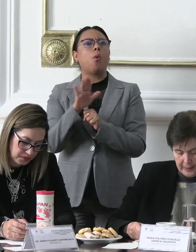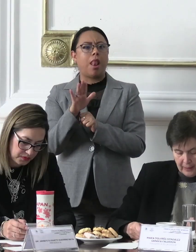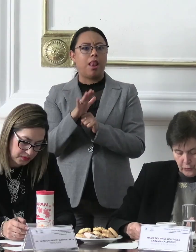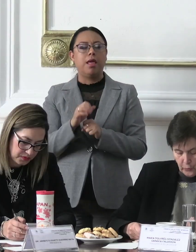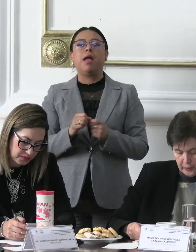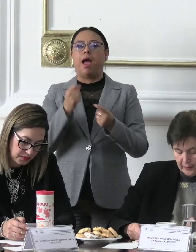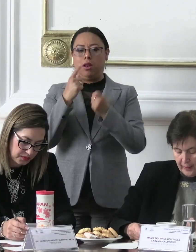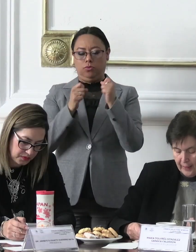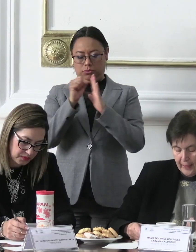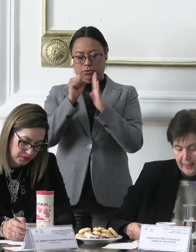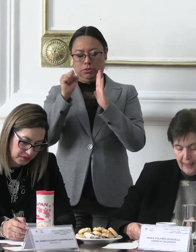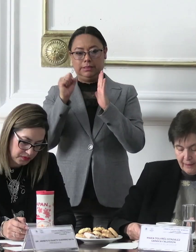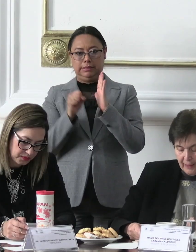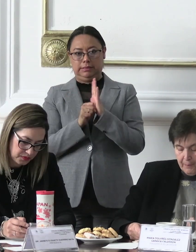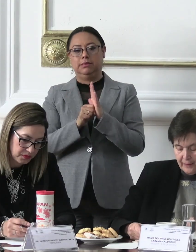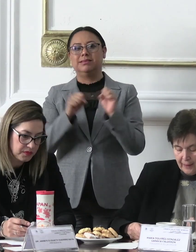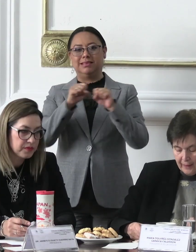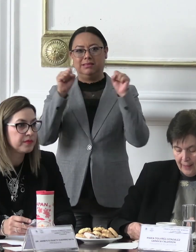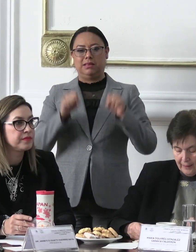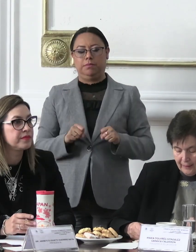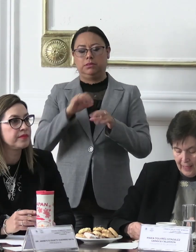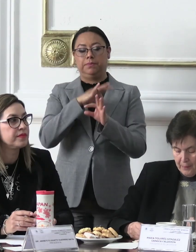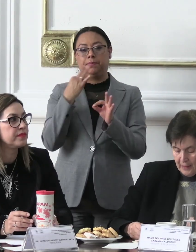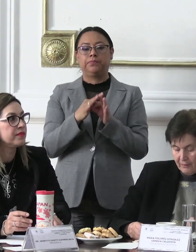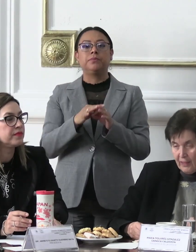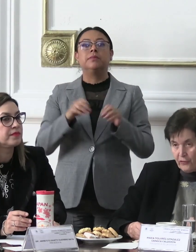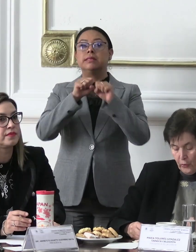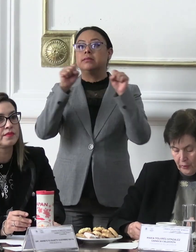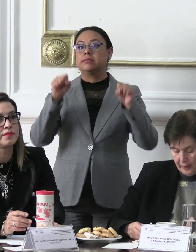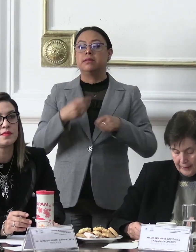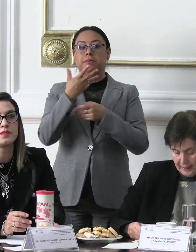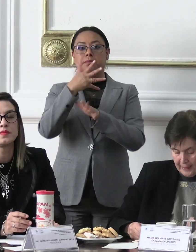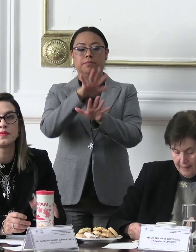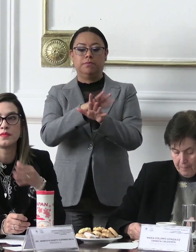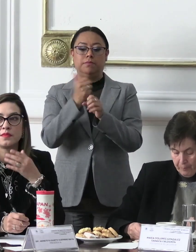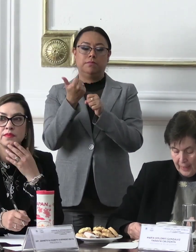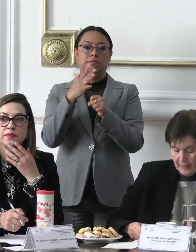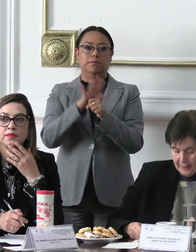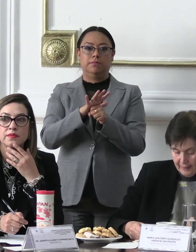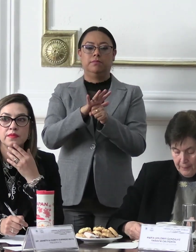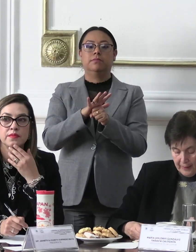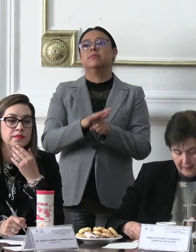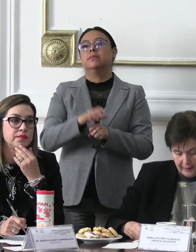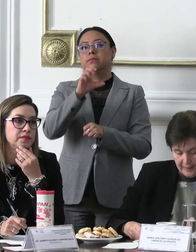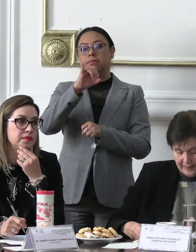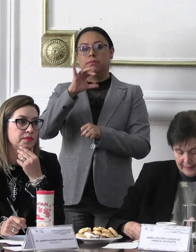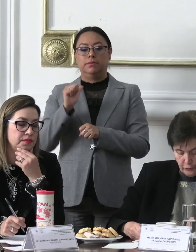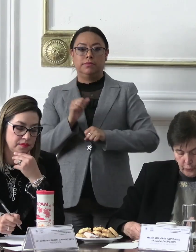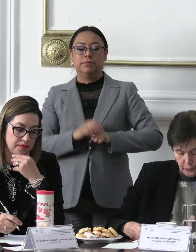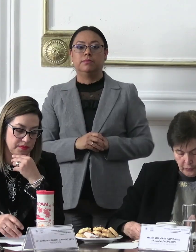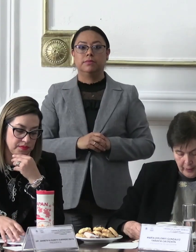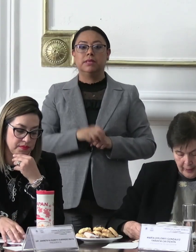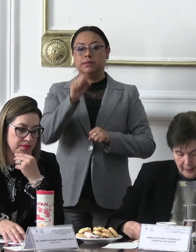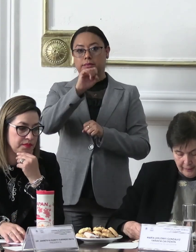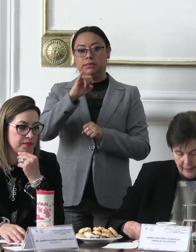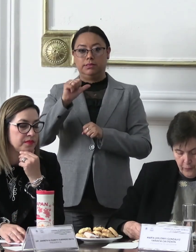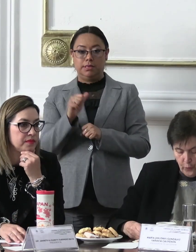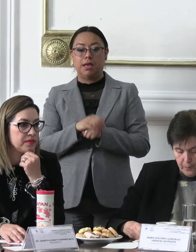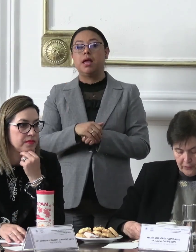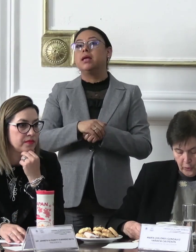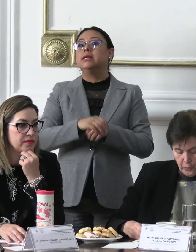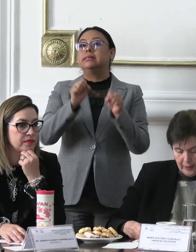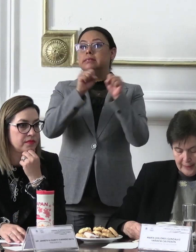sistemas y aplicaciones: el Sistema Integral de Administración, el CIA, el Sistema Integral de Gestión